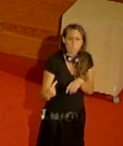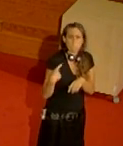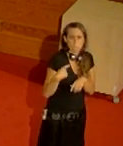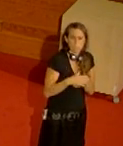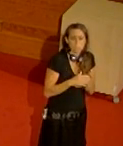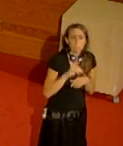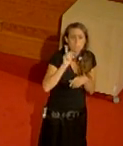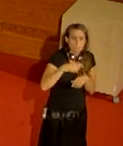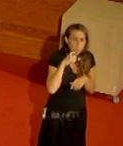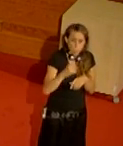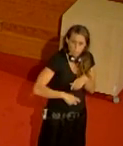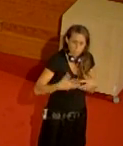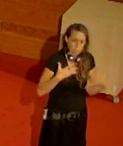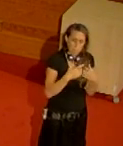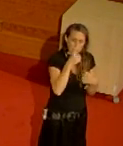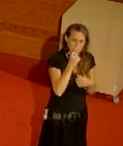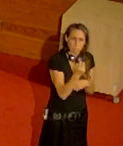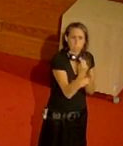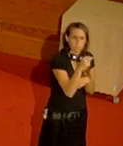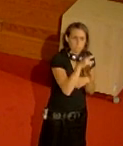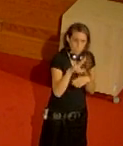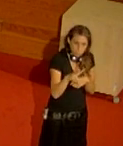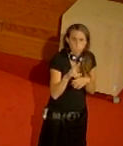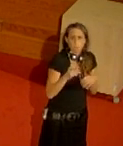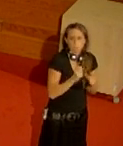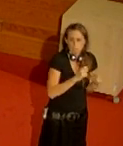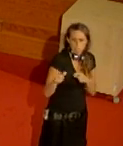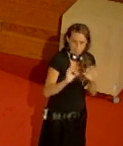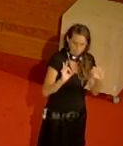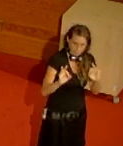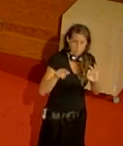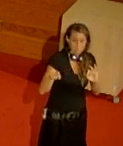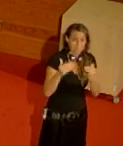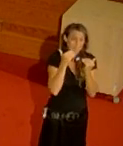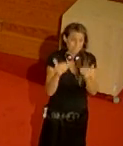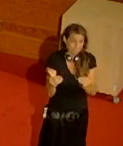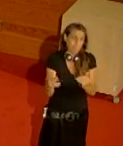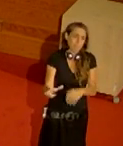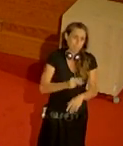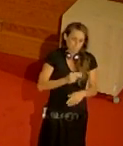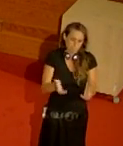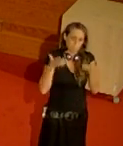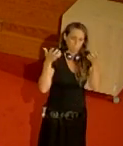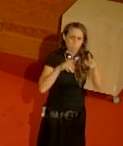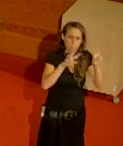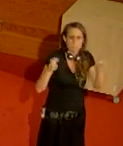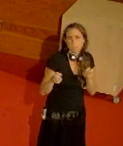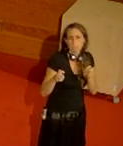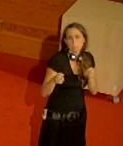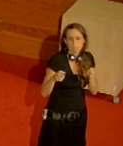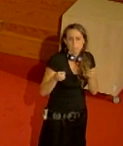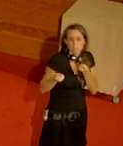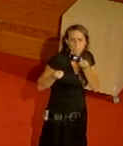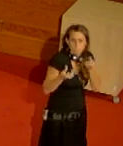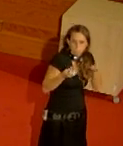especial a la Guerra de Ucrania en el año 2022 trabajo por el que obtuvo el premio colectivo de la asociación de medios de información a los